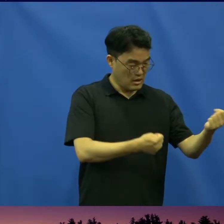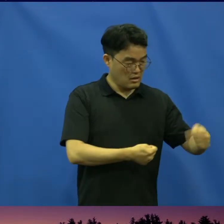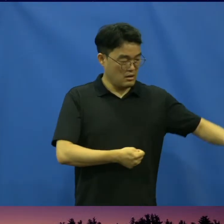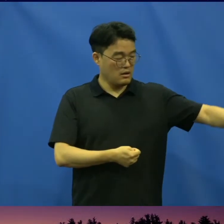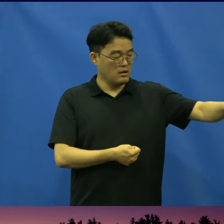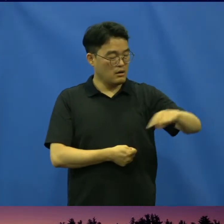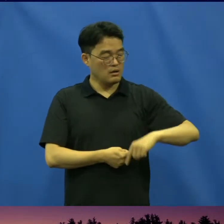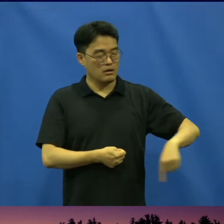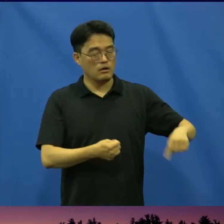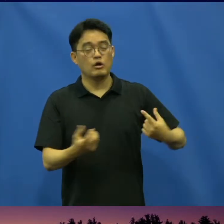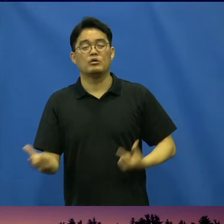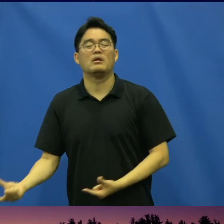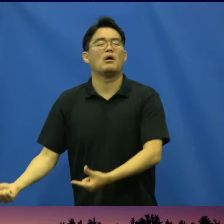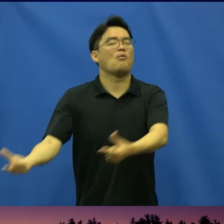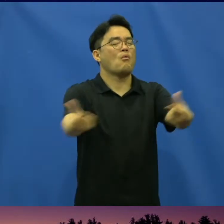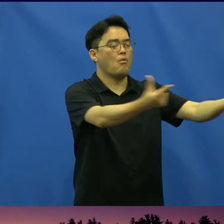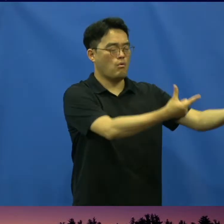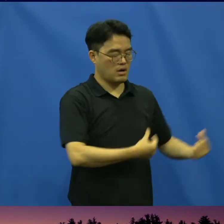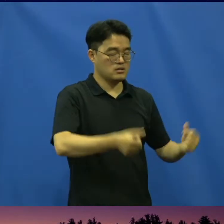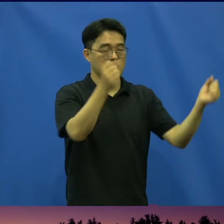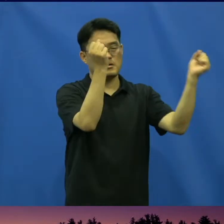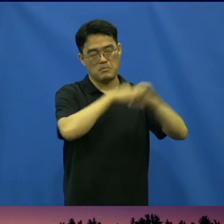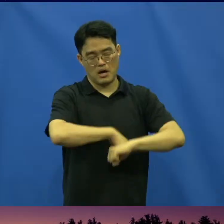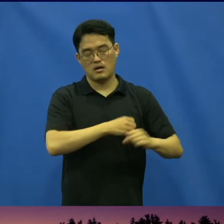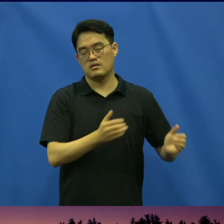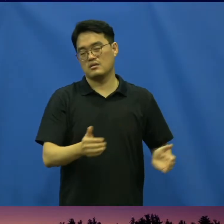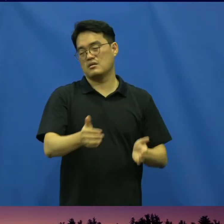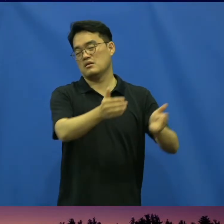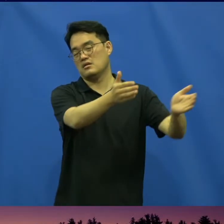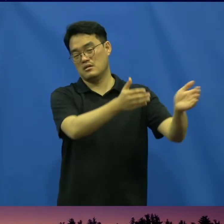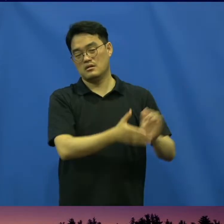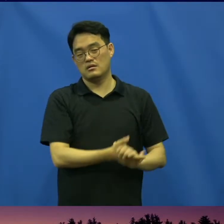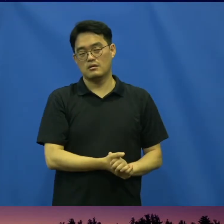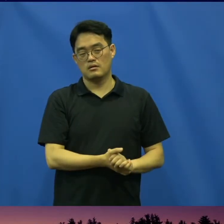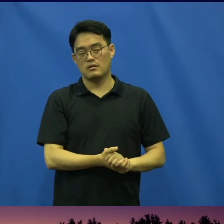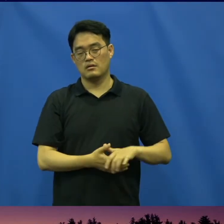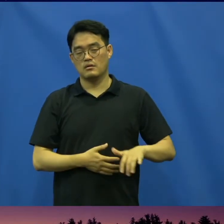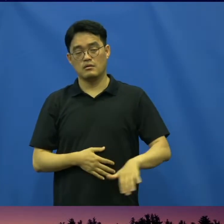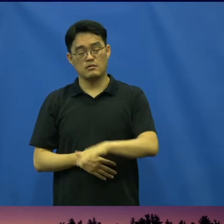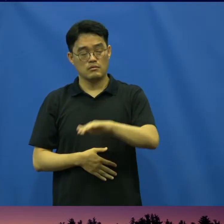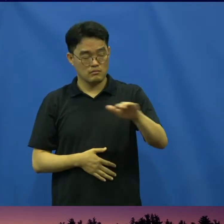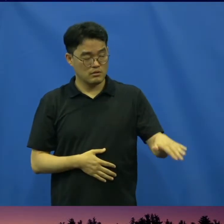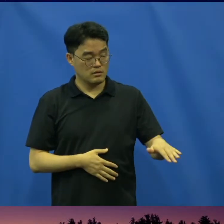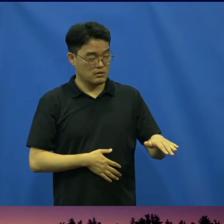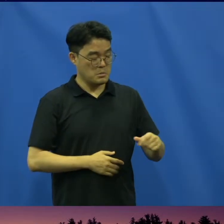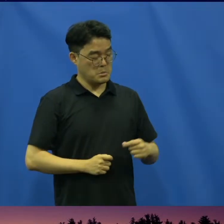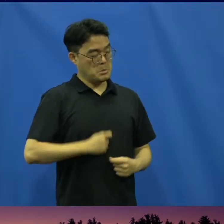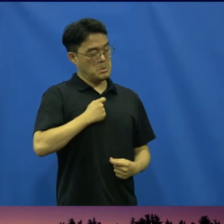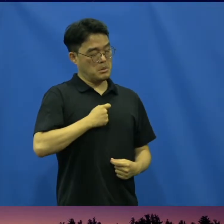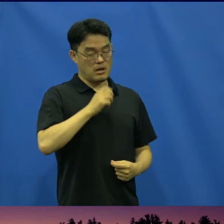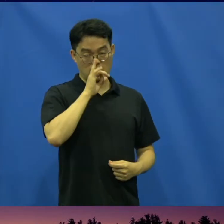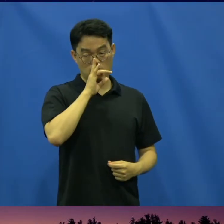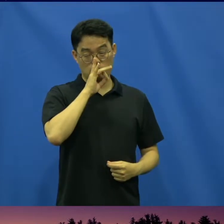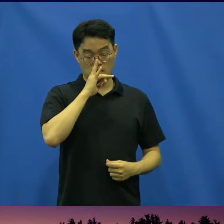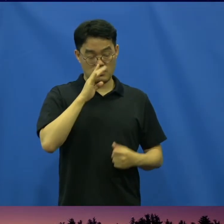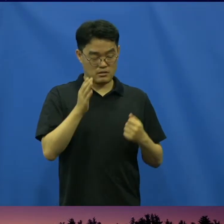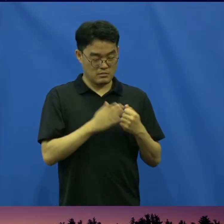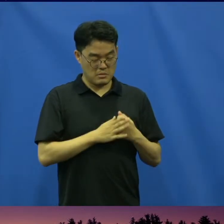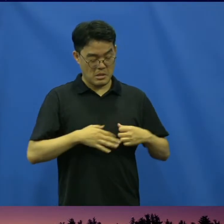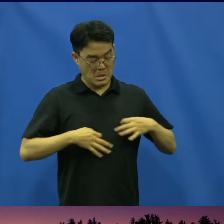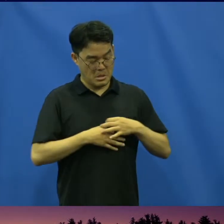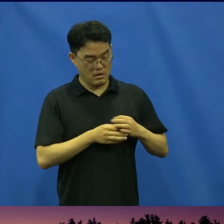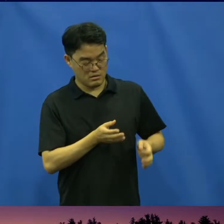거예요. 우리는 옳은 길을 갈 수가 없어요. 그래서 그리스도가 오셨어요. 그분만이 옳은 길을 가시는